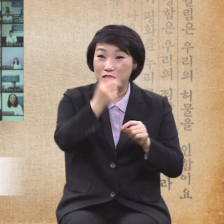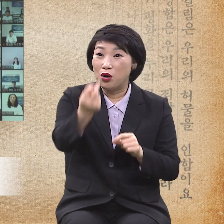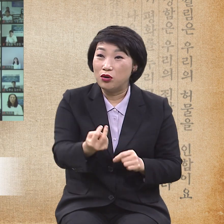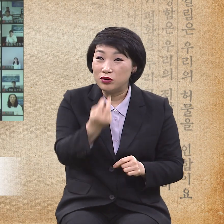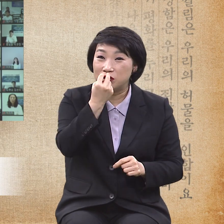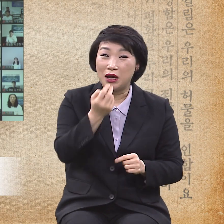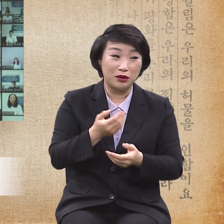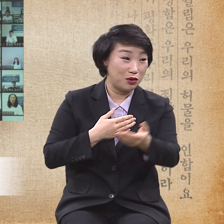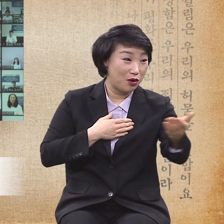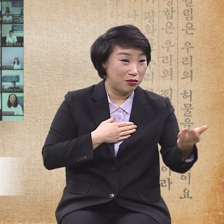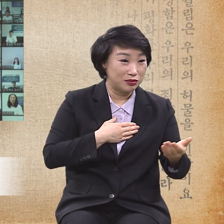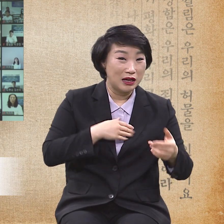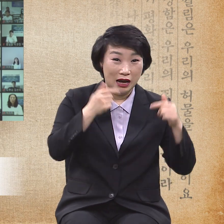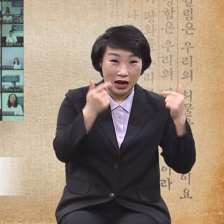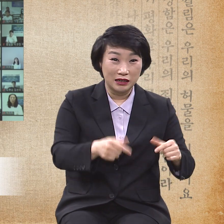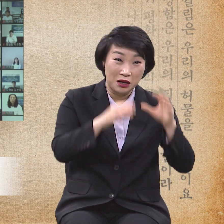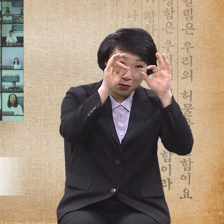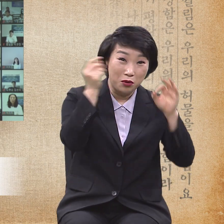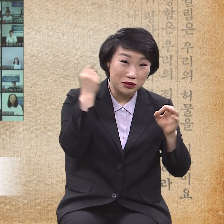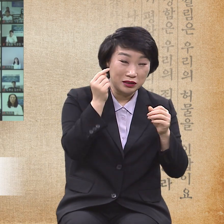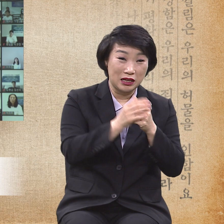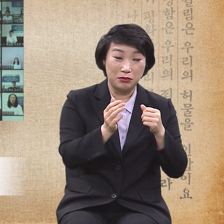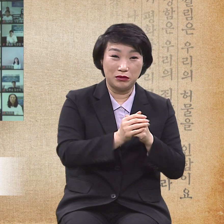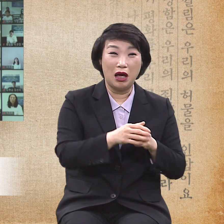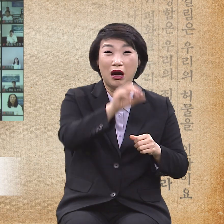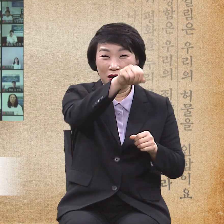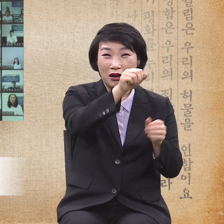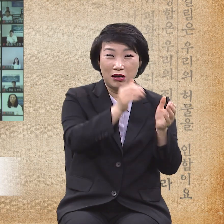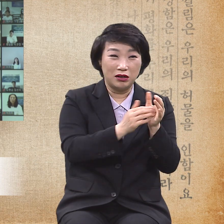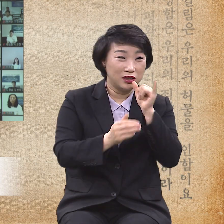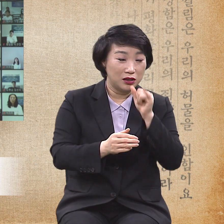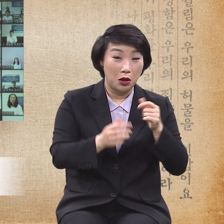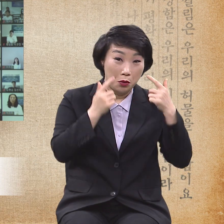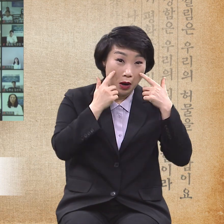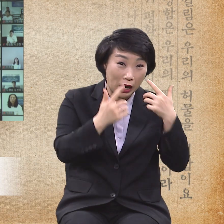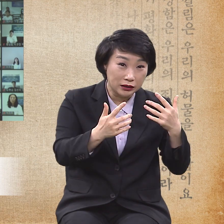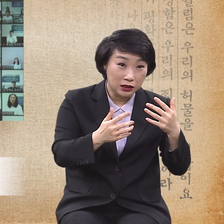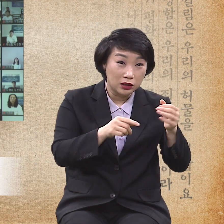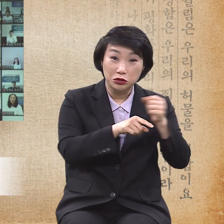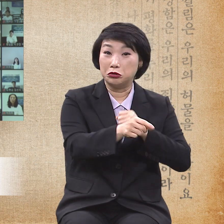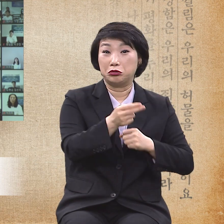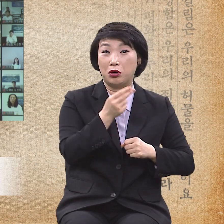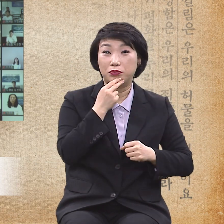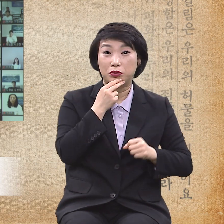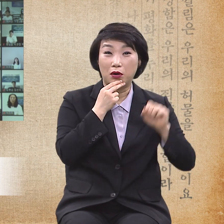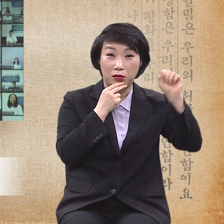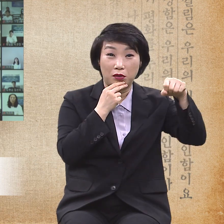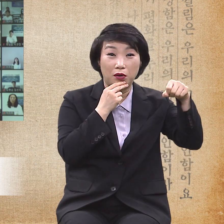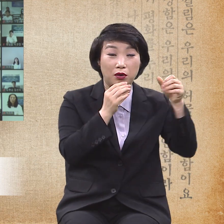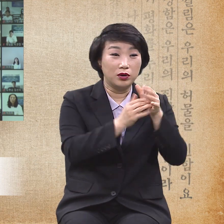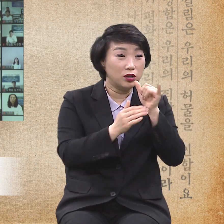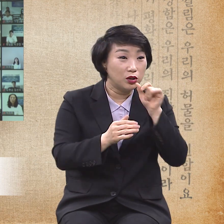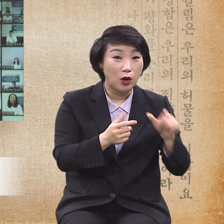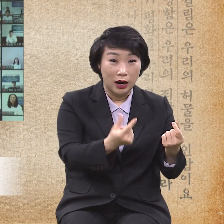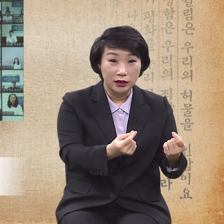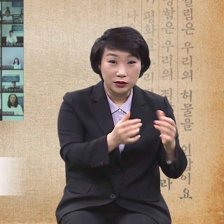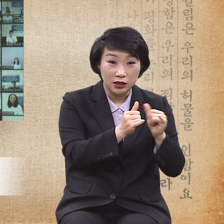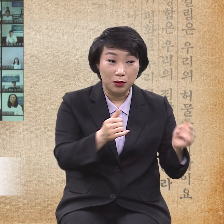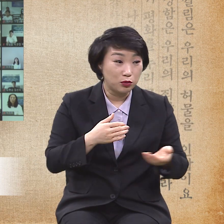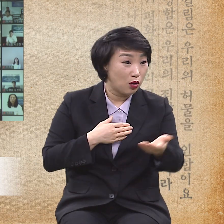영생도 밤낮 듣던 소리 구체적인 실제적 의미가 없어. 그런